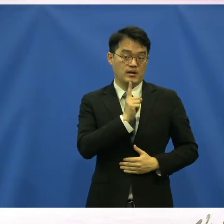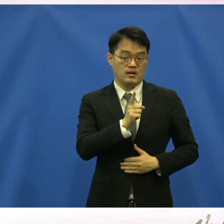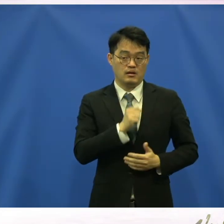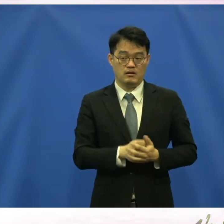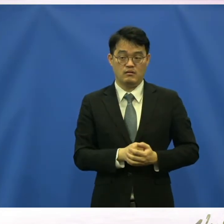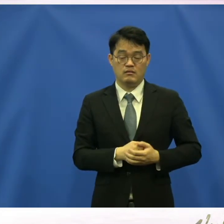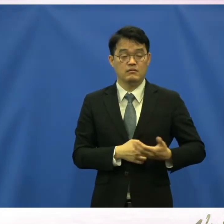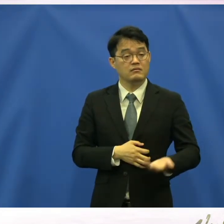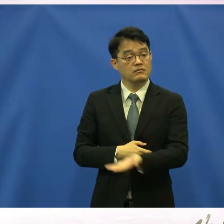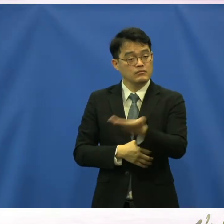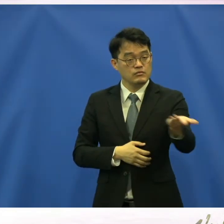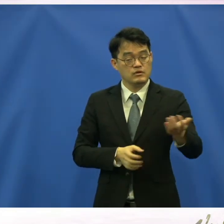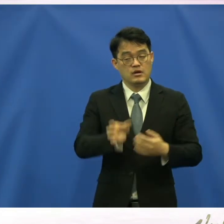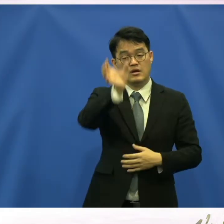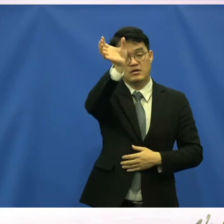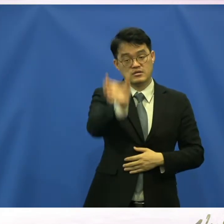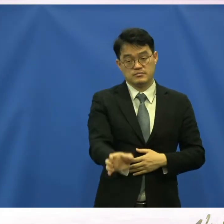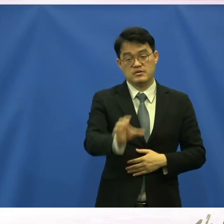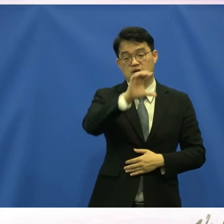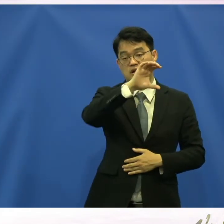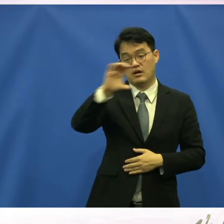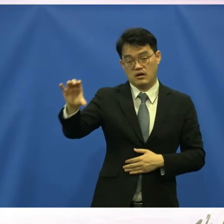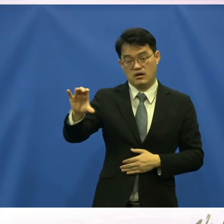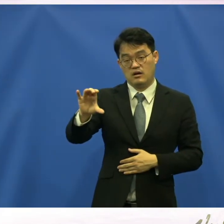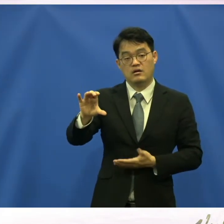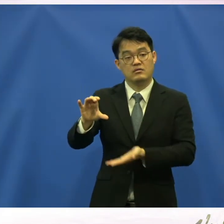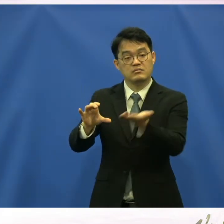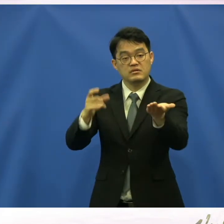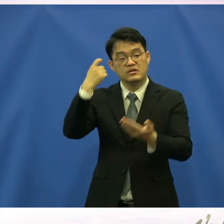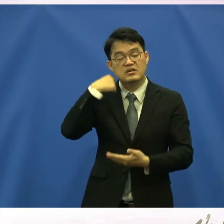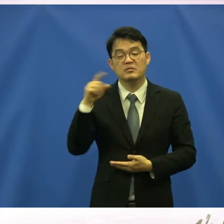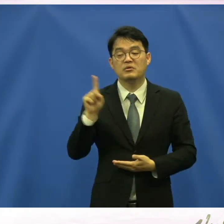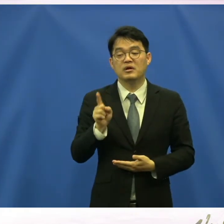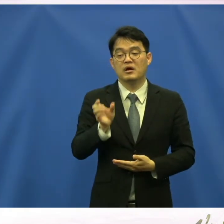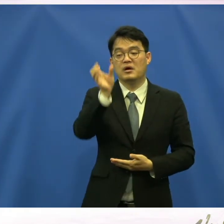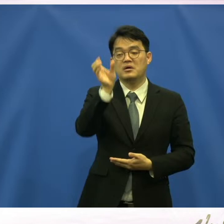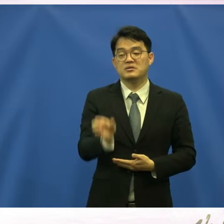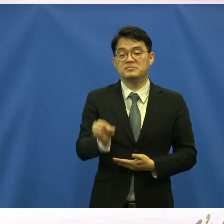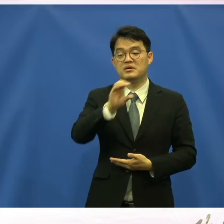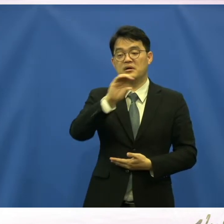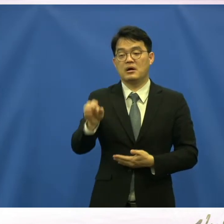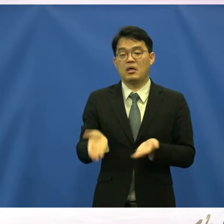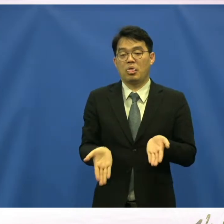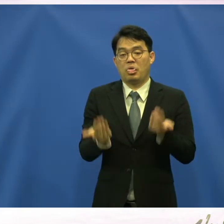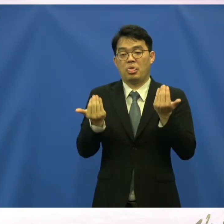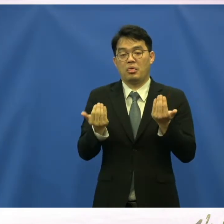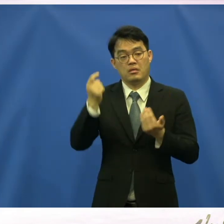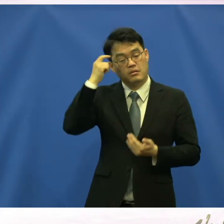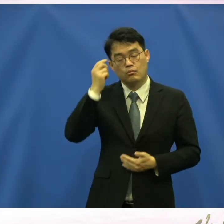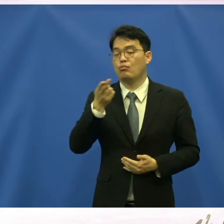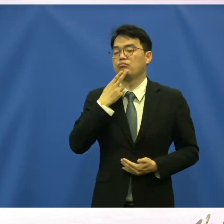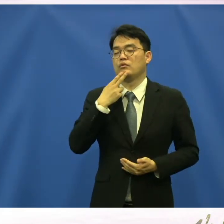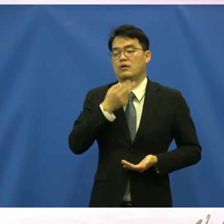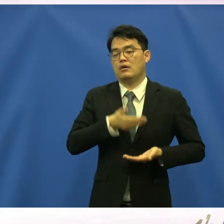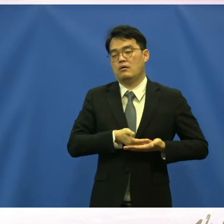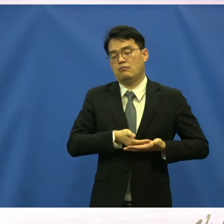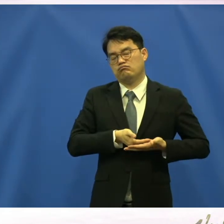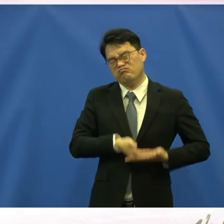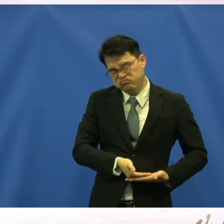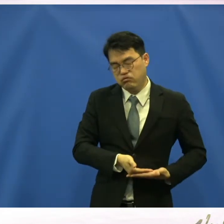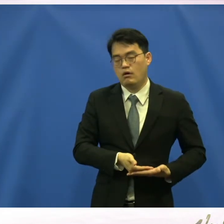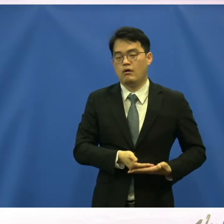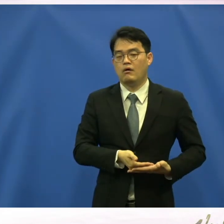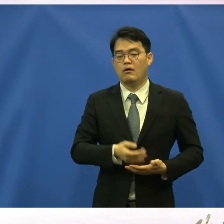거예요. 십자가 하면 좀 내가 어떻게 이렇게 생각해요. 그 길은 너무 힘든